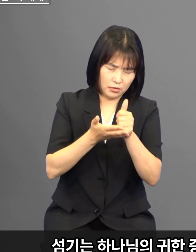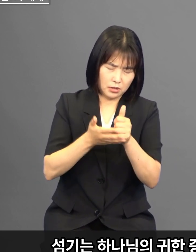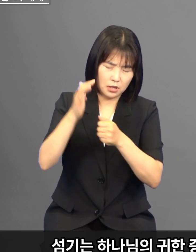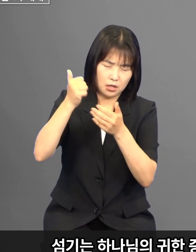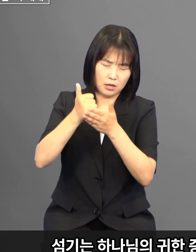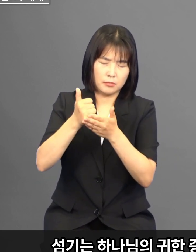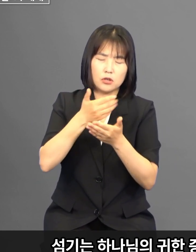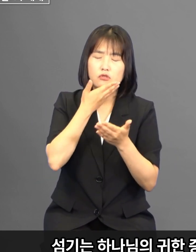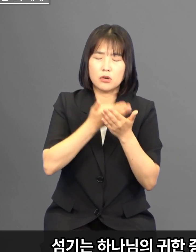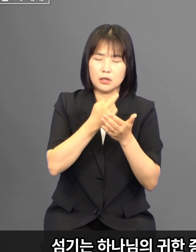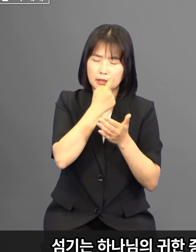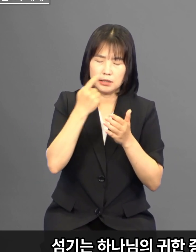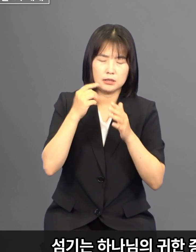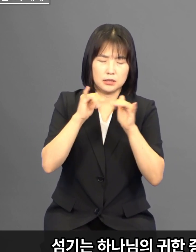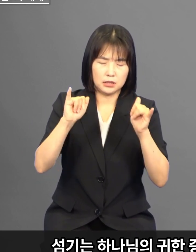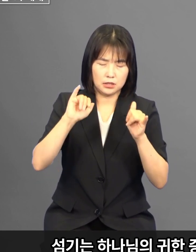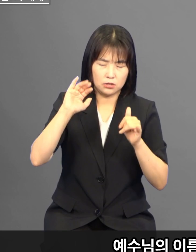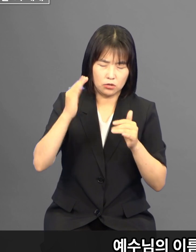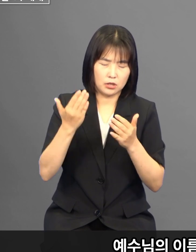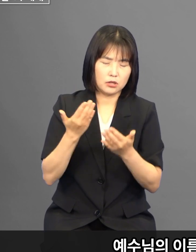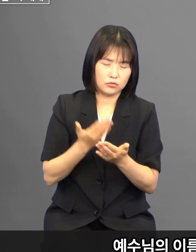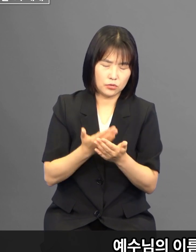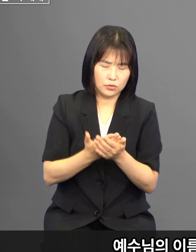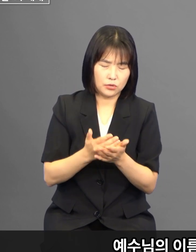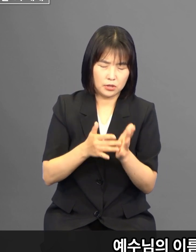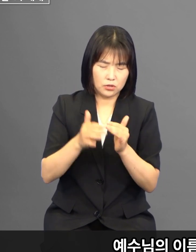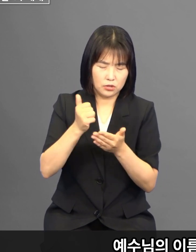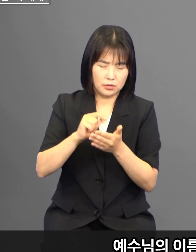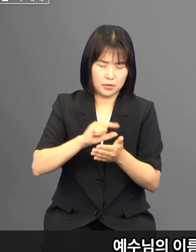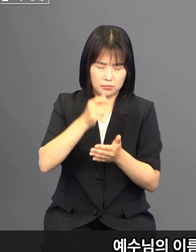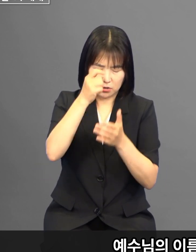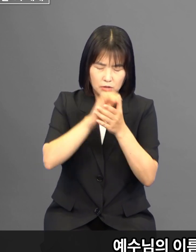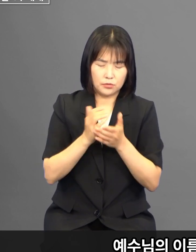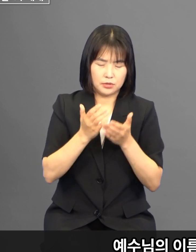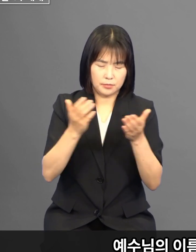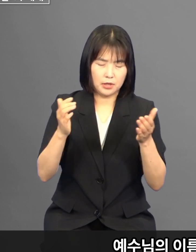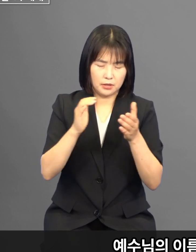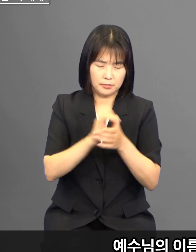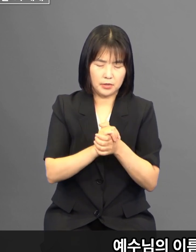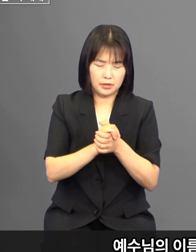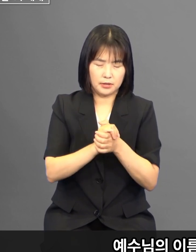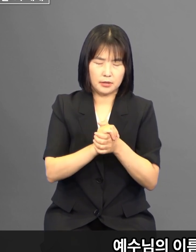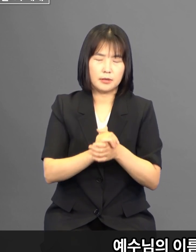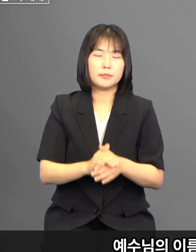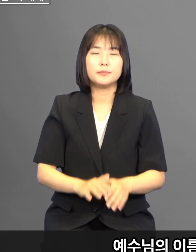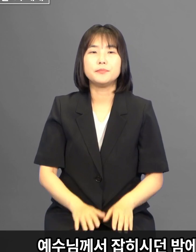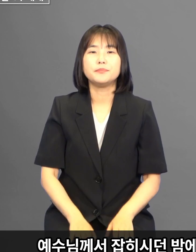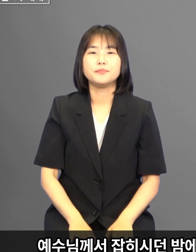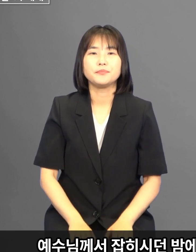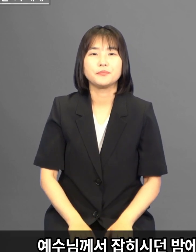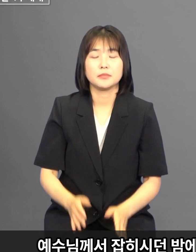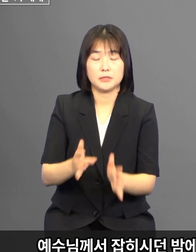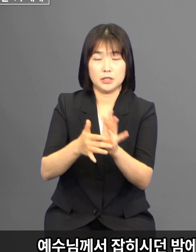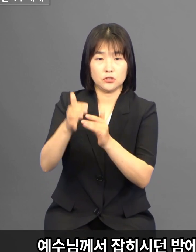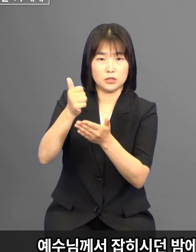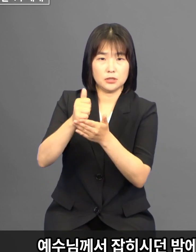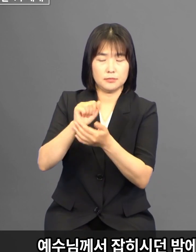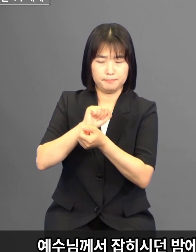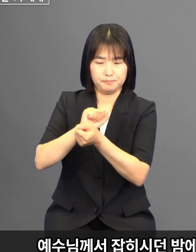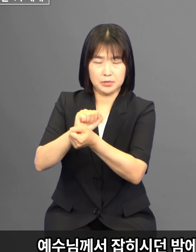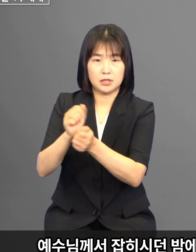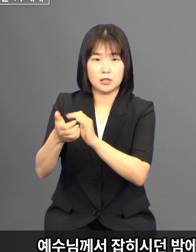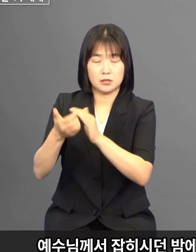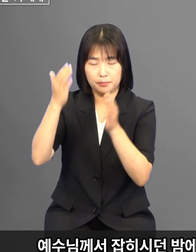증인들로 살아가게 하여 주시옵소서. 예수님의 이름으로 기도드립니다. 아멘. 예수님께서 잡히시던